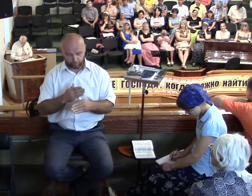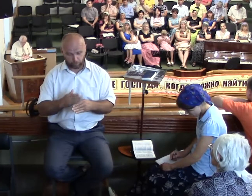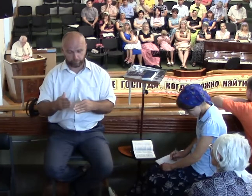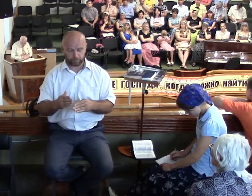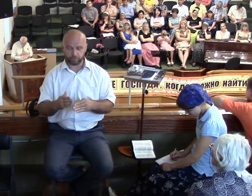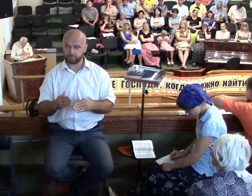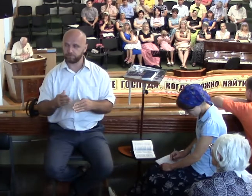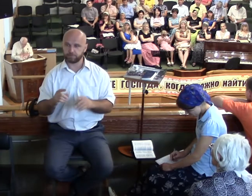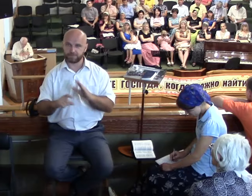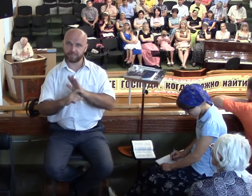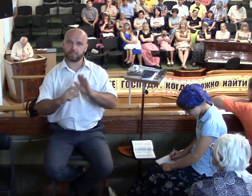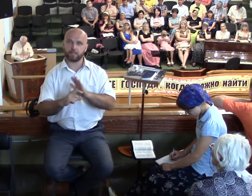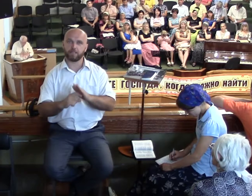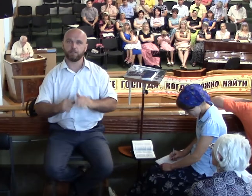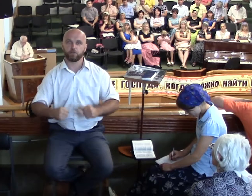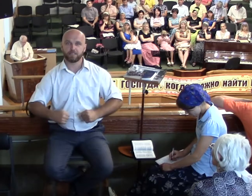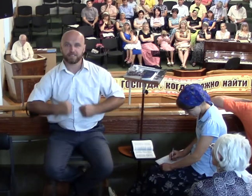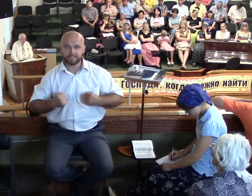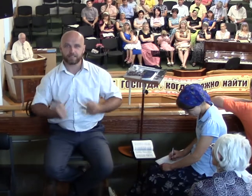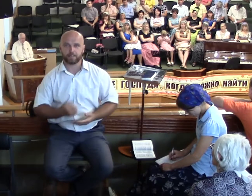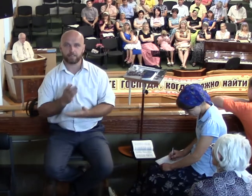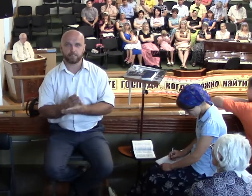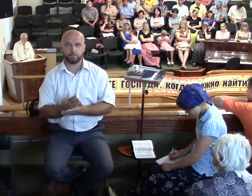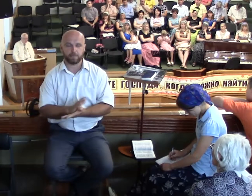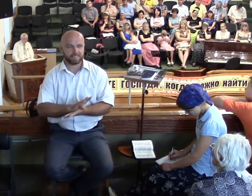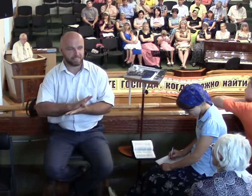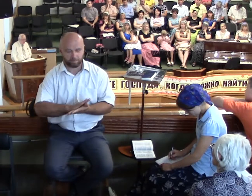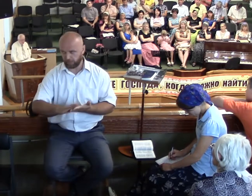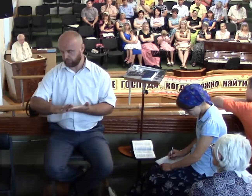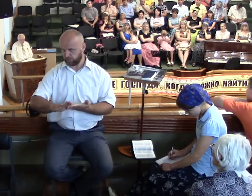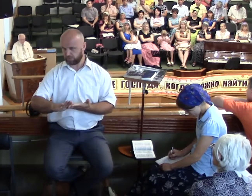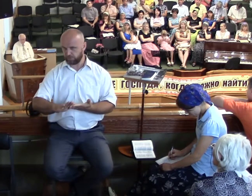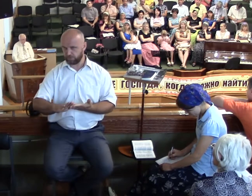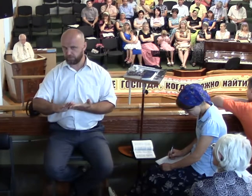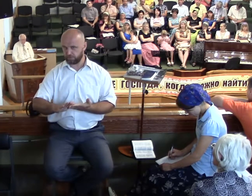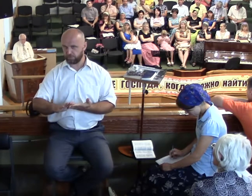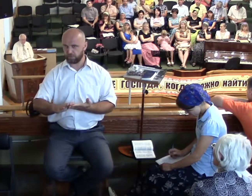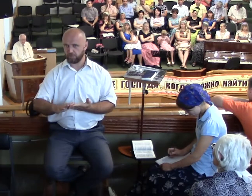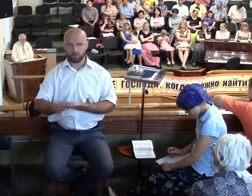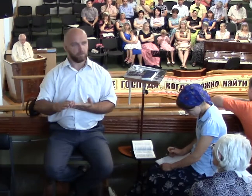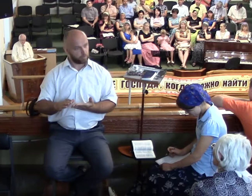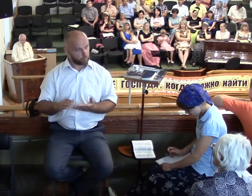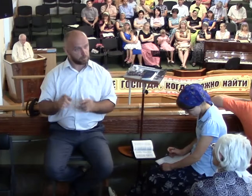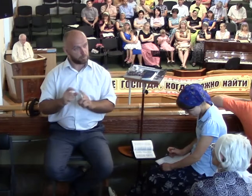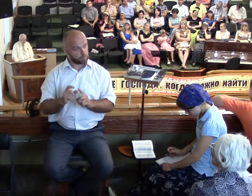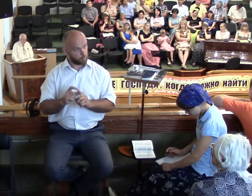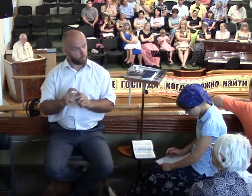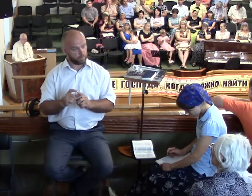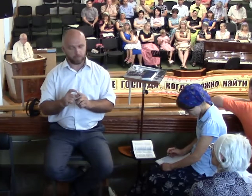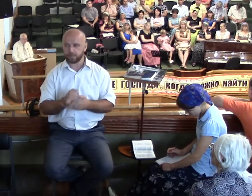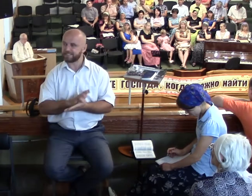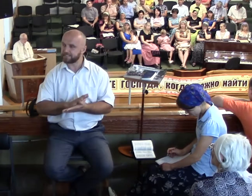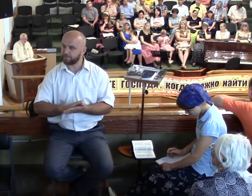старайтесь иметь и святость, без которой никто не видит Господа. Друзья, настолько это слово интересное, святость,